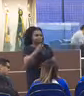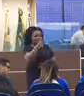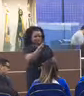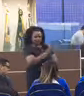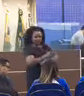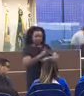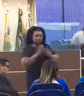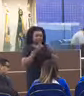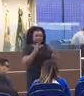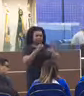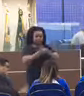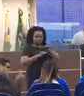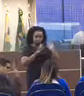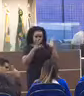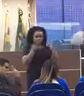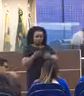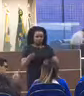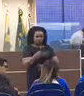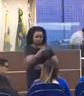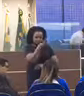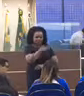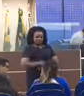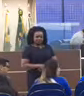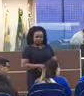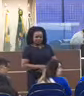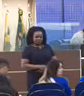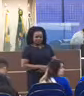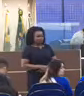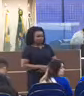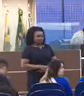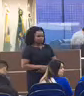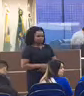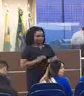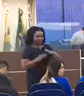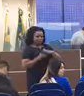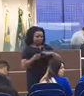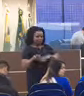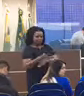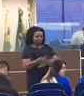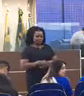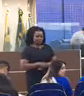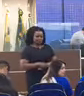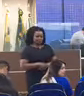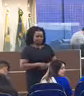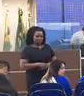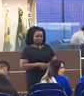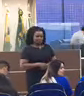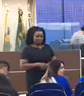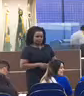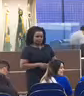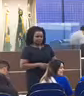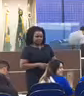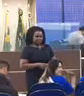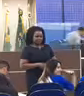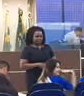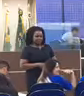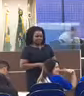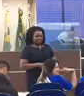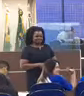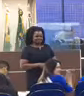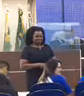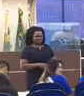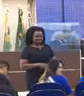Então isso é muito importante para a população, porque tem através, além dos canais oficiais da Câmara, essa possibilidade de acompanhar o que acontece